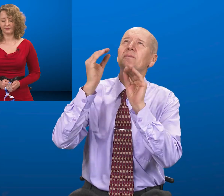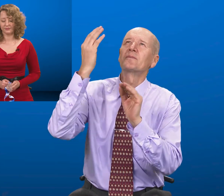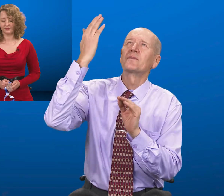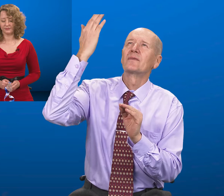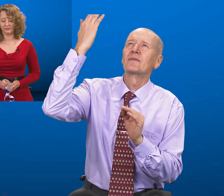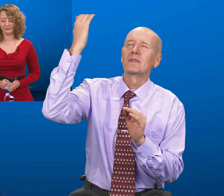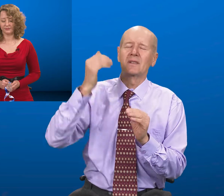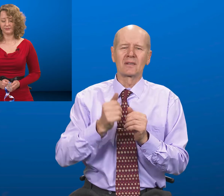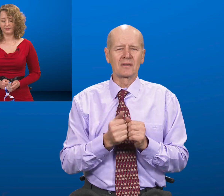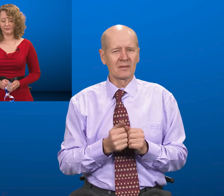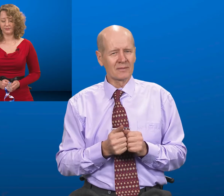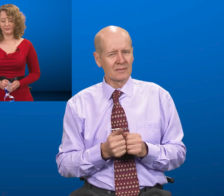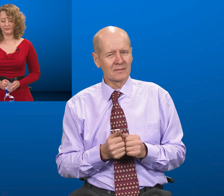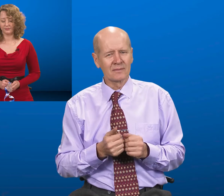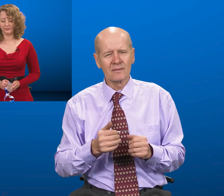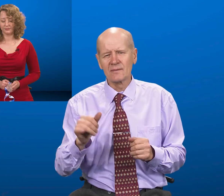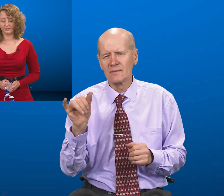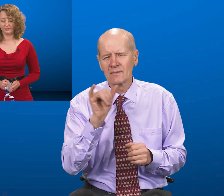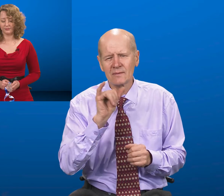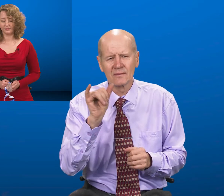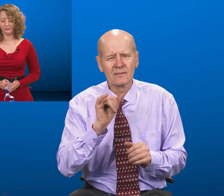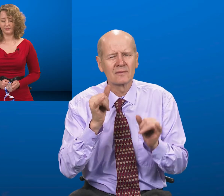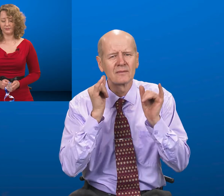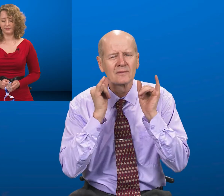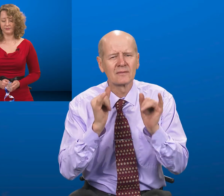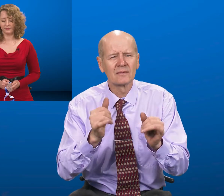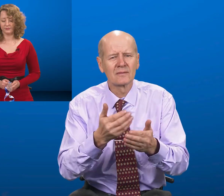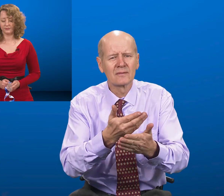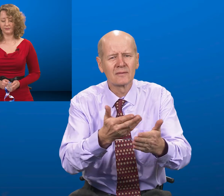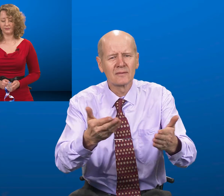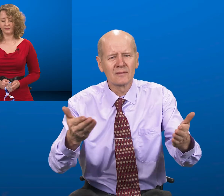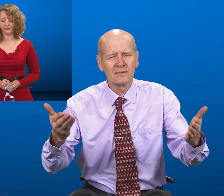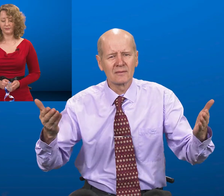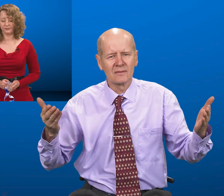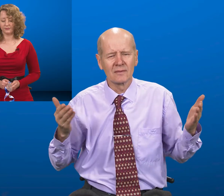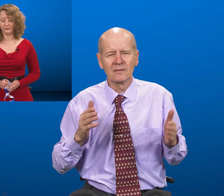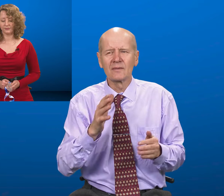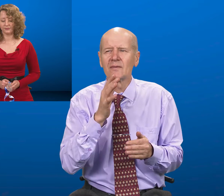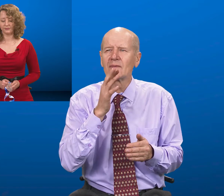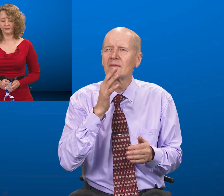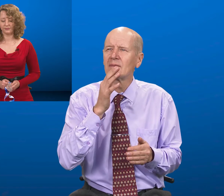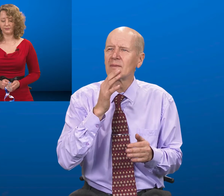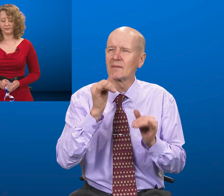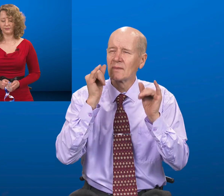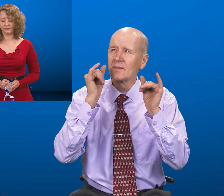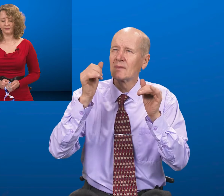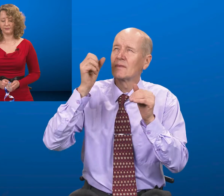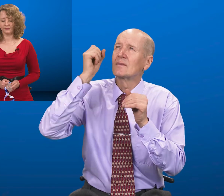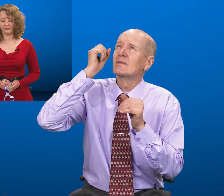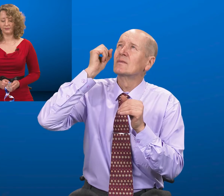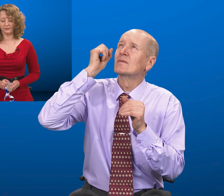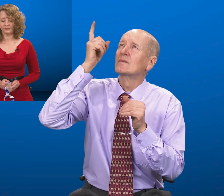недели, среди суеты и других забот, и суббота для нас – это особенное благословение, время, когда мы